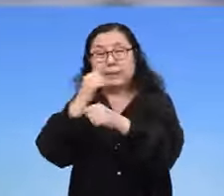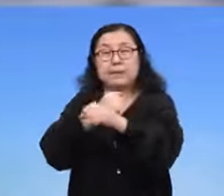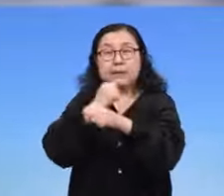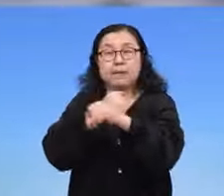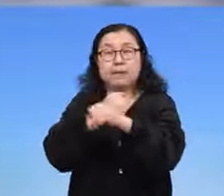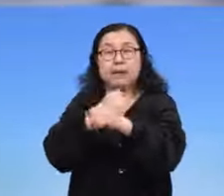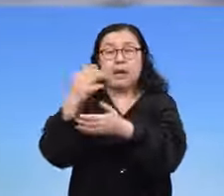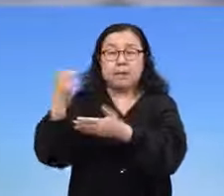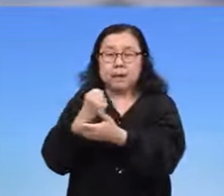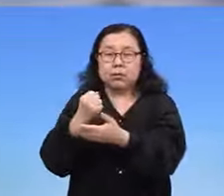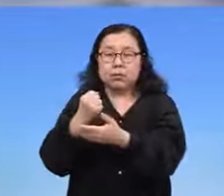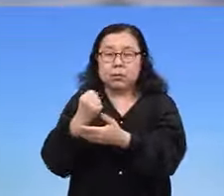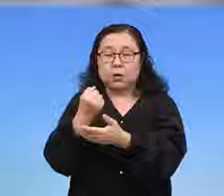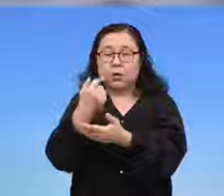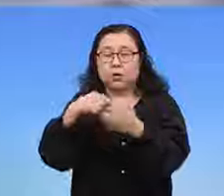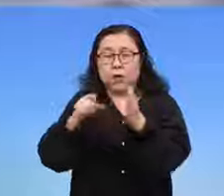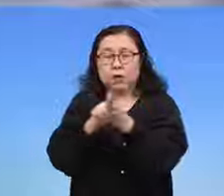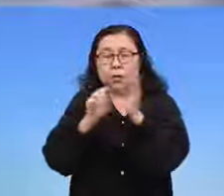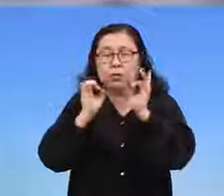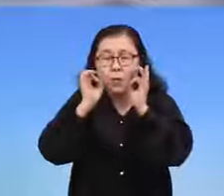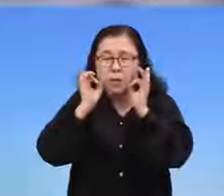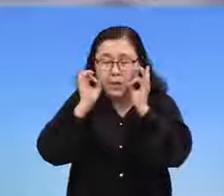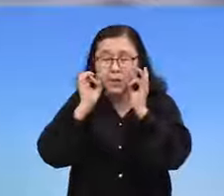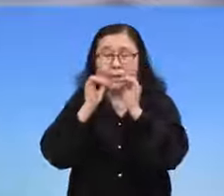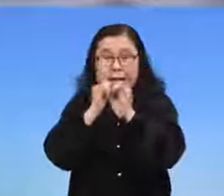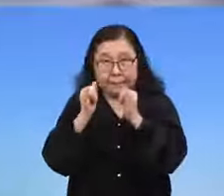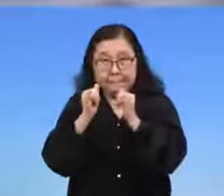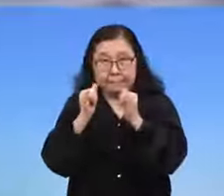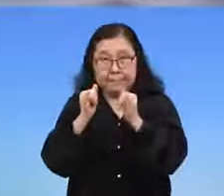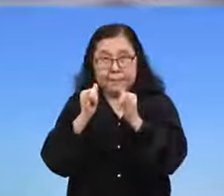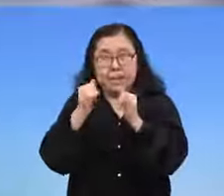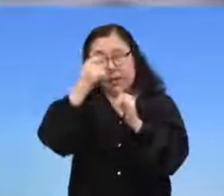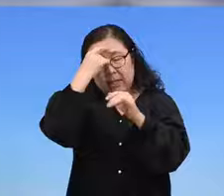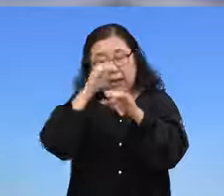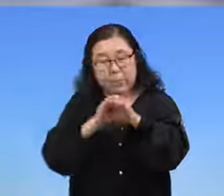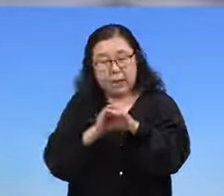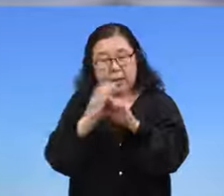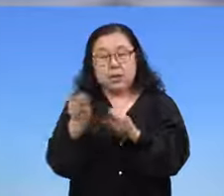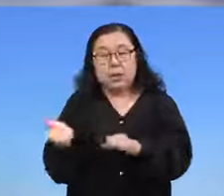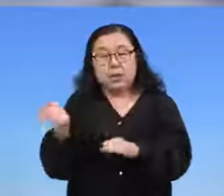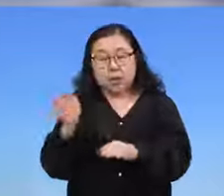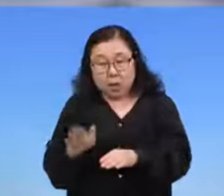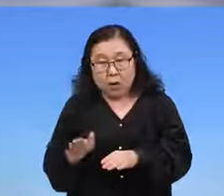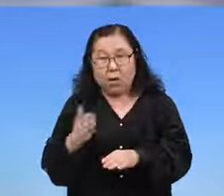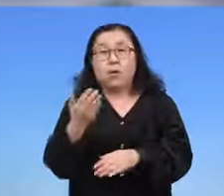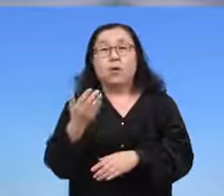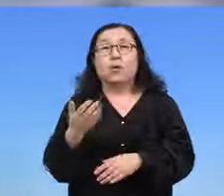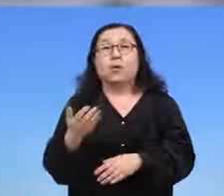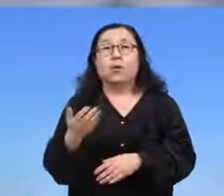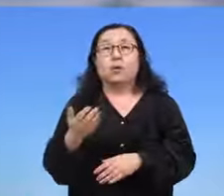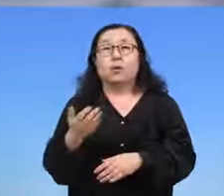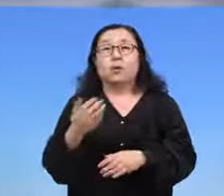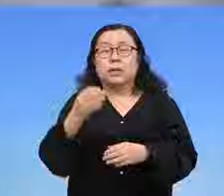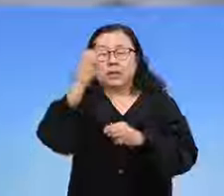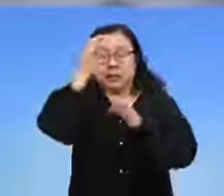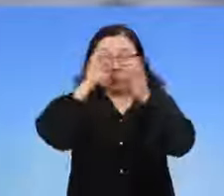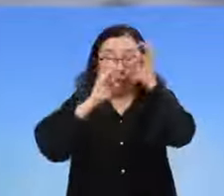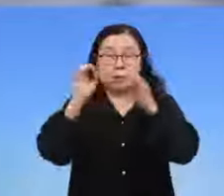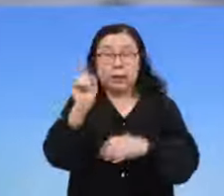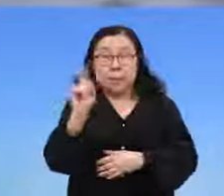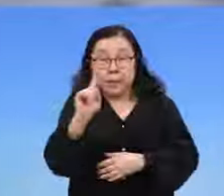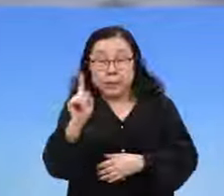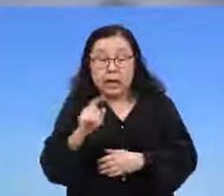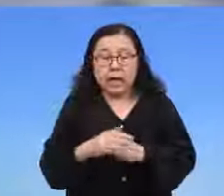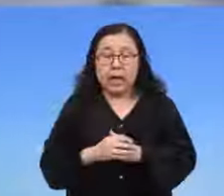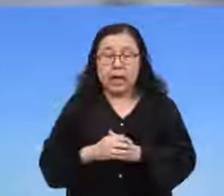함께 모여 예배를 드린다고 하는데요, 그런 분들이 가질 수 있는 그 실수가 뭐라고 생각하십니까? 잘